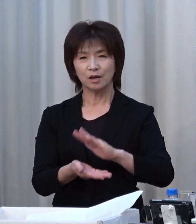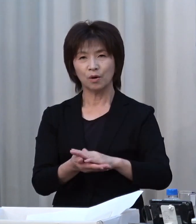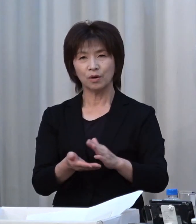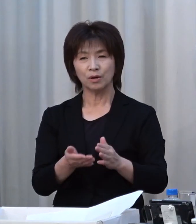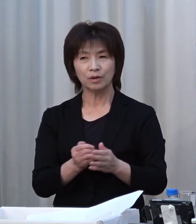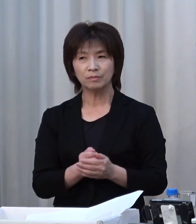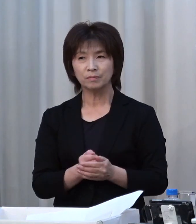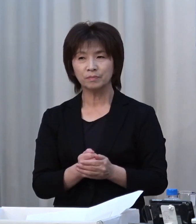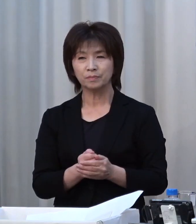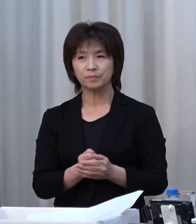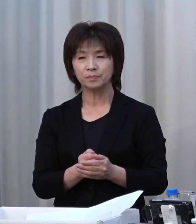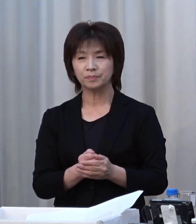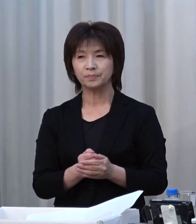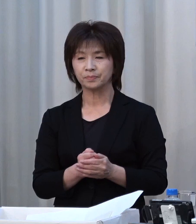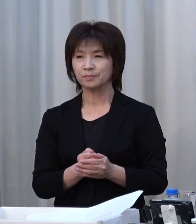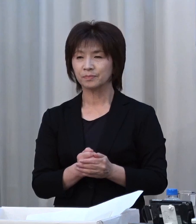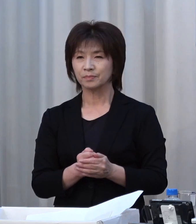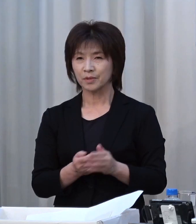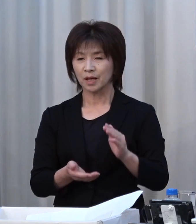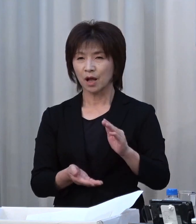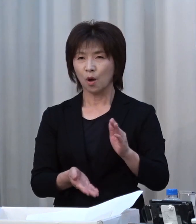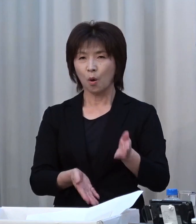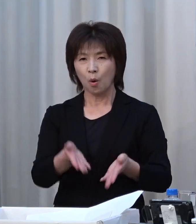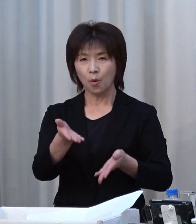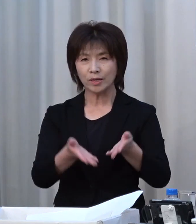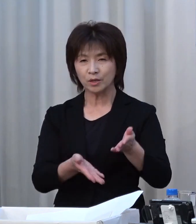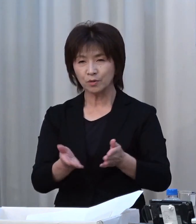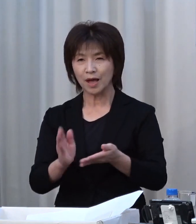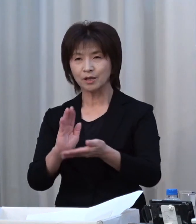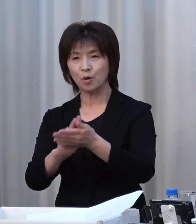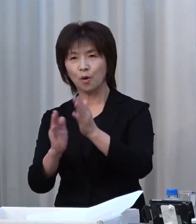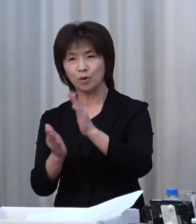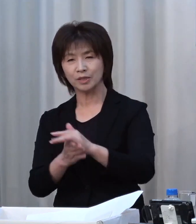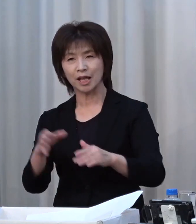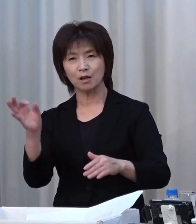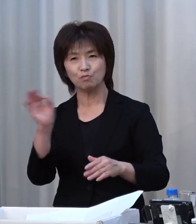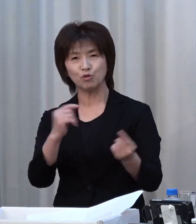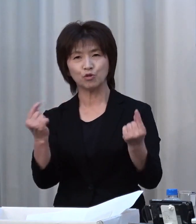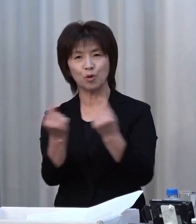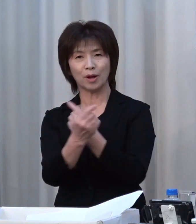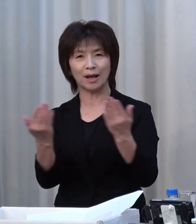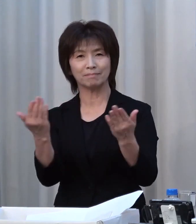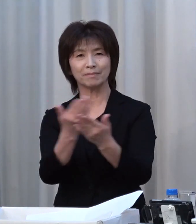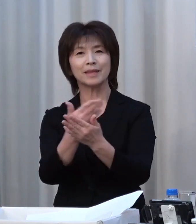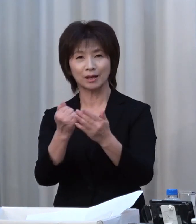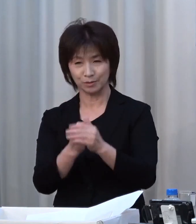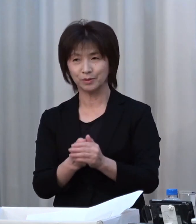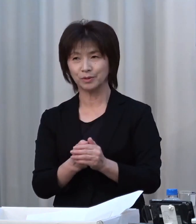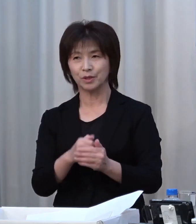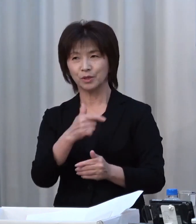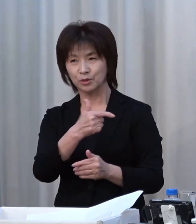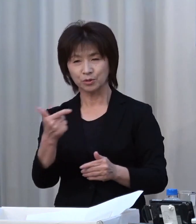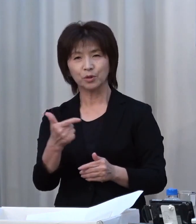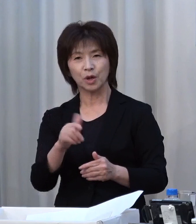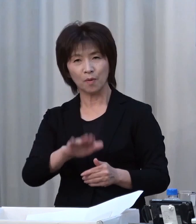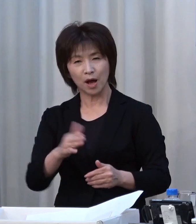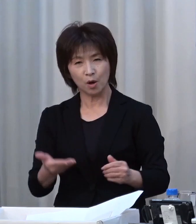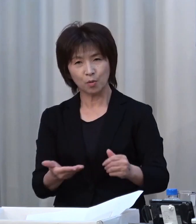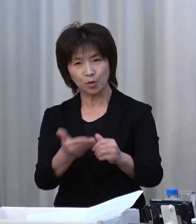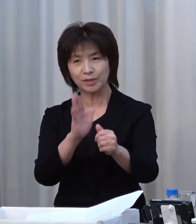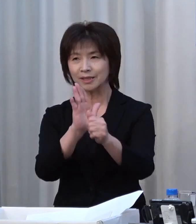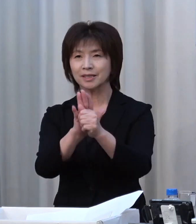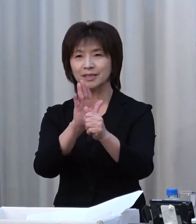ども、これ養護、保育園と幼稚園の無償化、はい、これがかなり大きな子育て支援